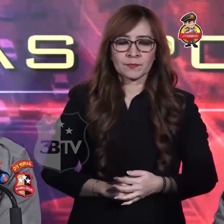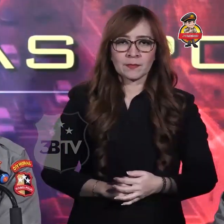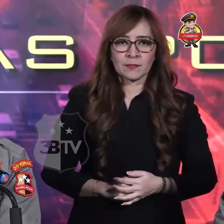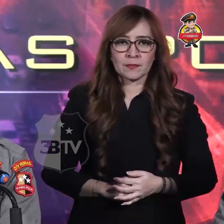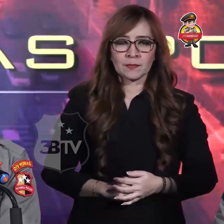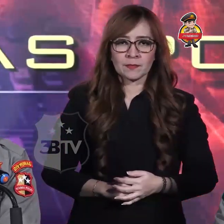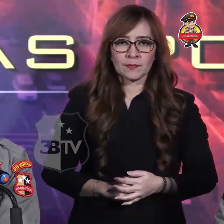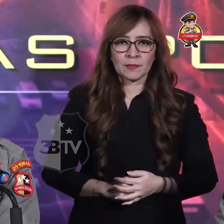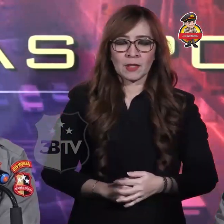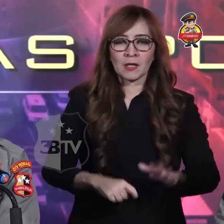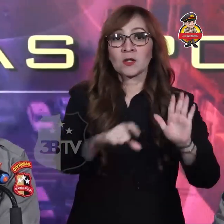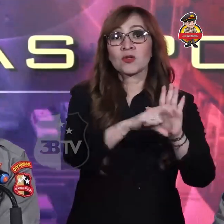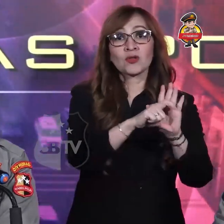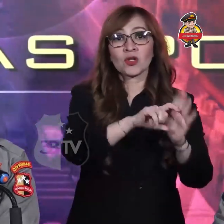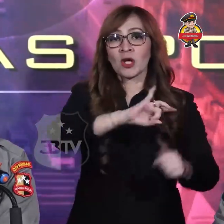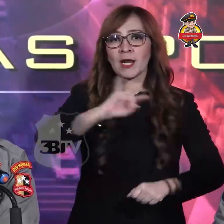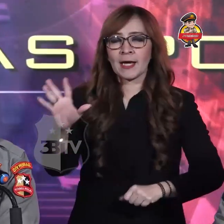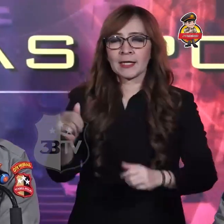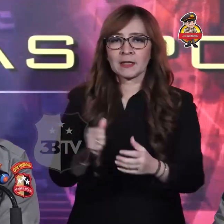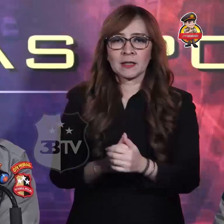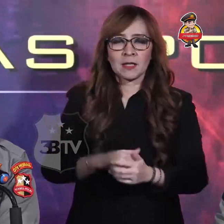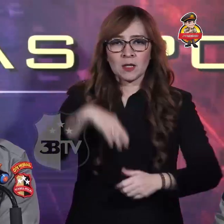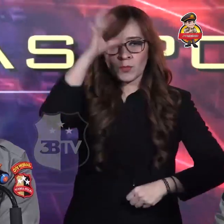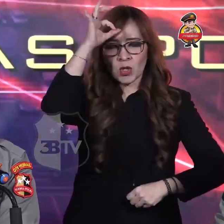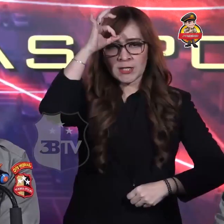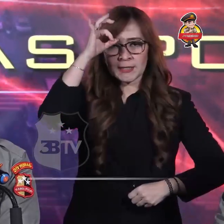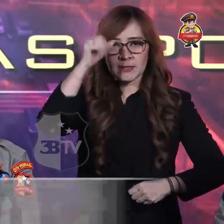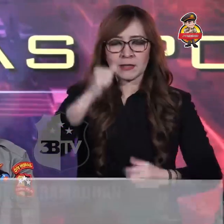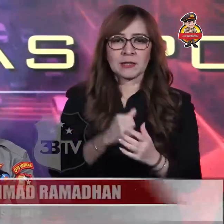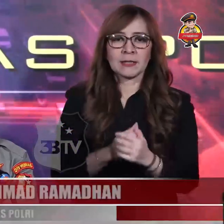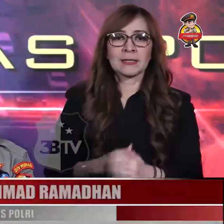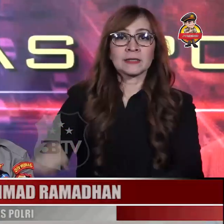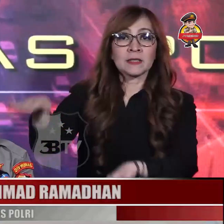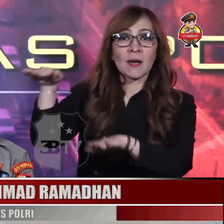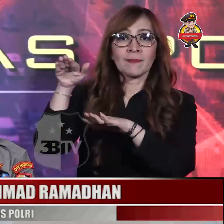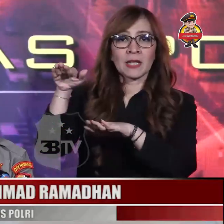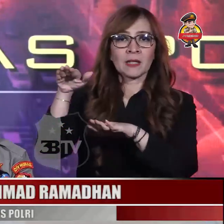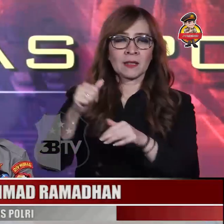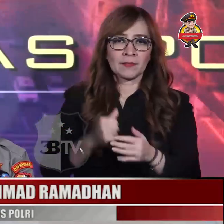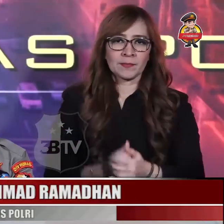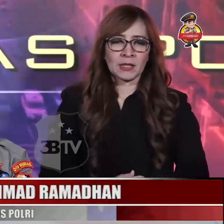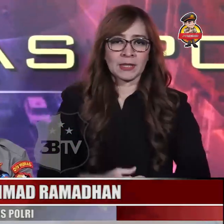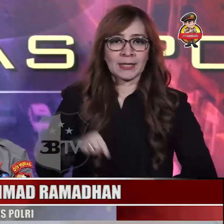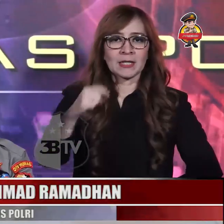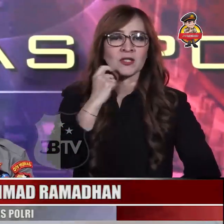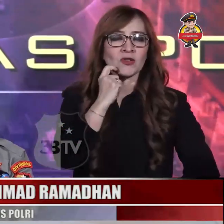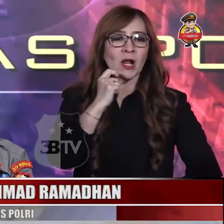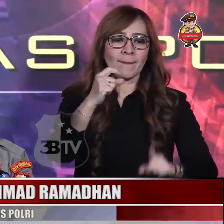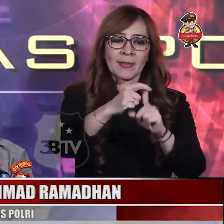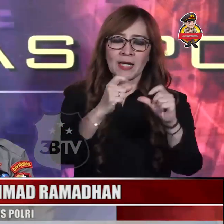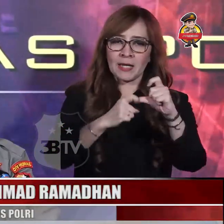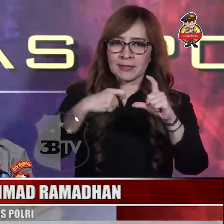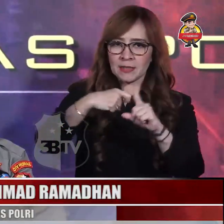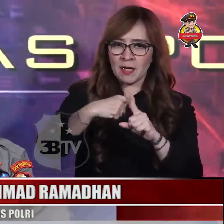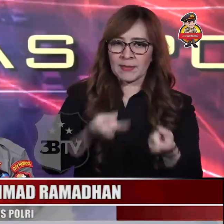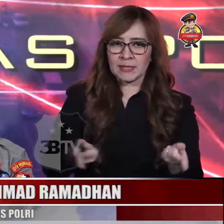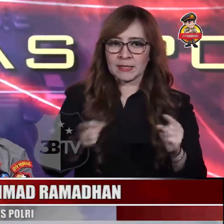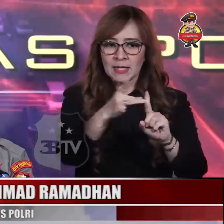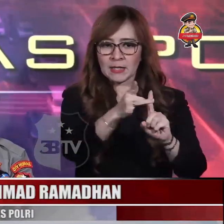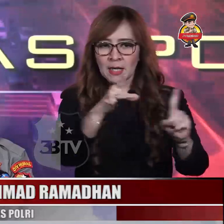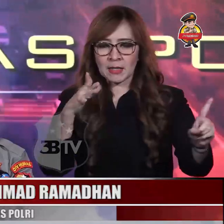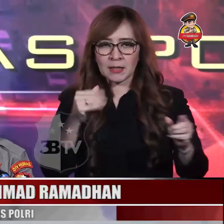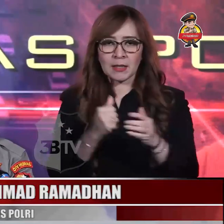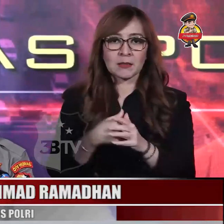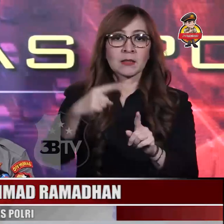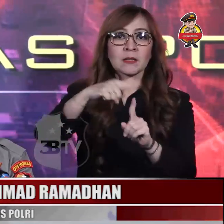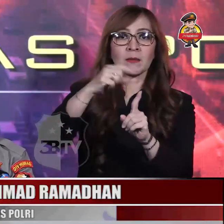Contoh berikut di Polda Jambi, Polri telah melakukan razia. Nah, ini yang PSK juga Mucikari menjadi sasaran terkait TPPO